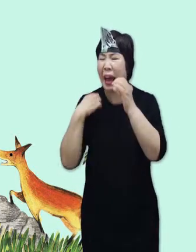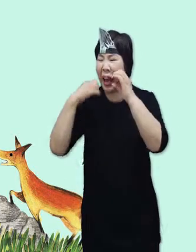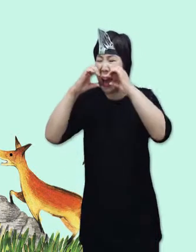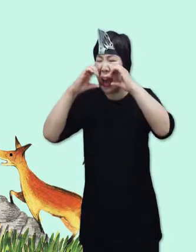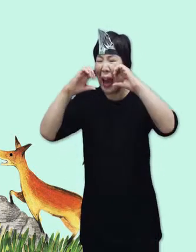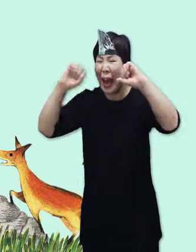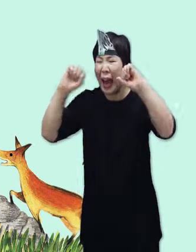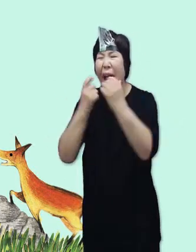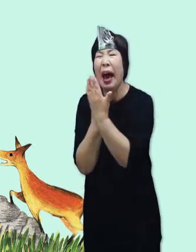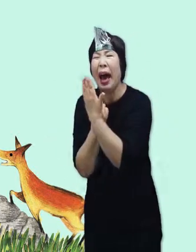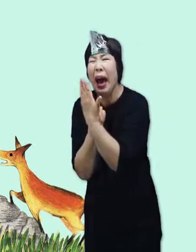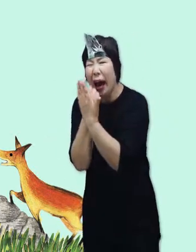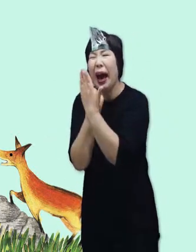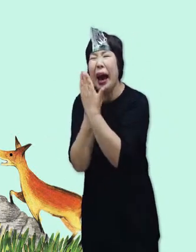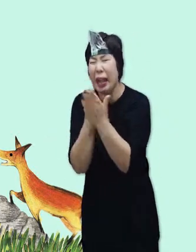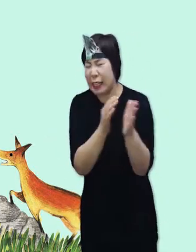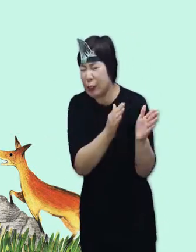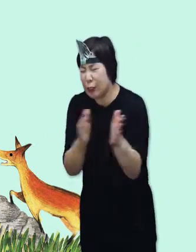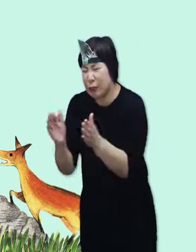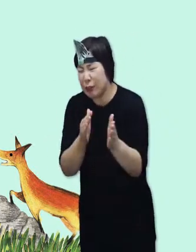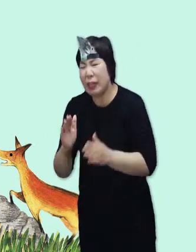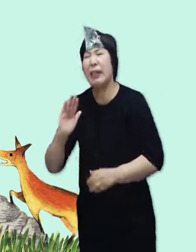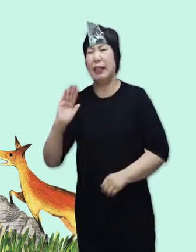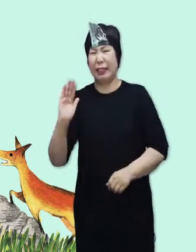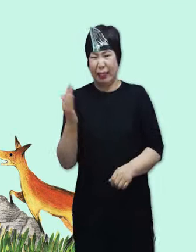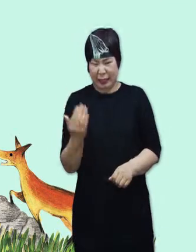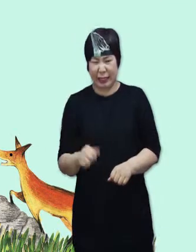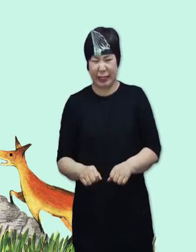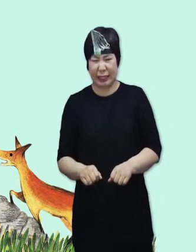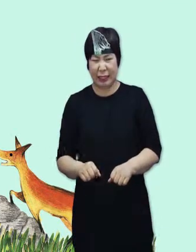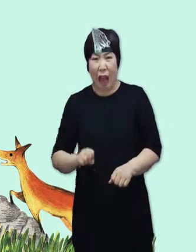미리 엄니를 갈아두는 거야.